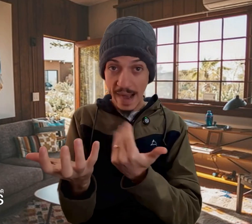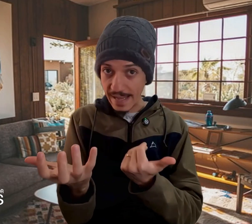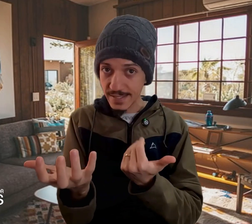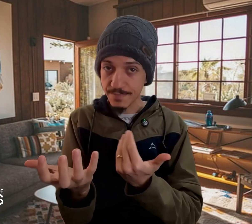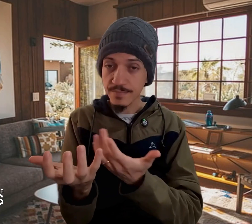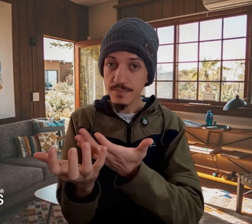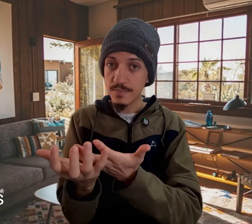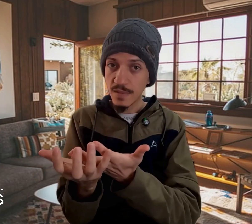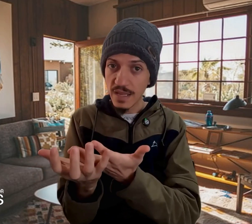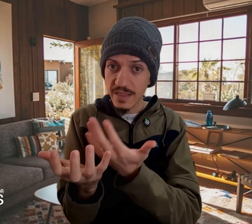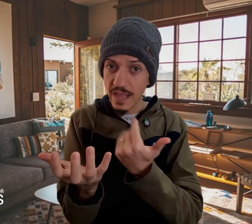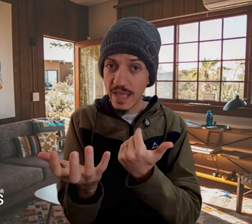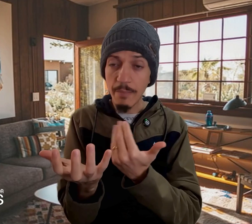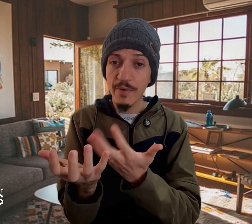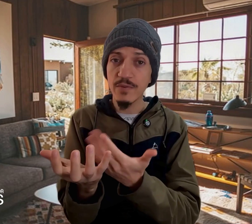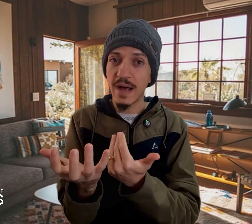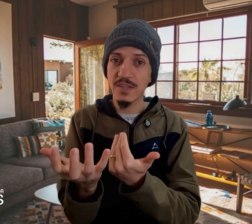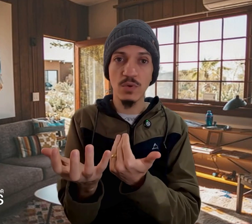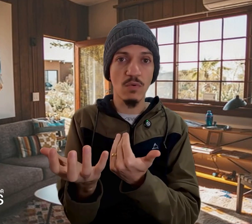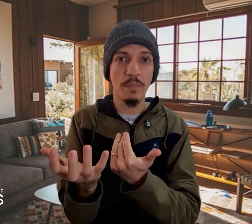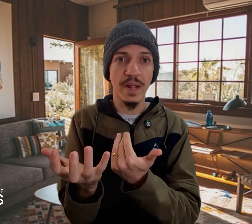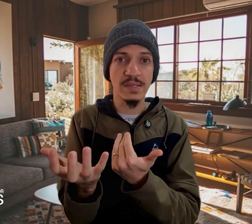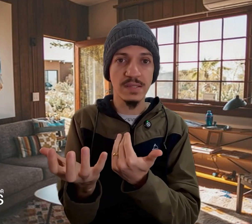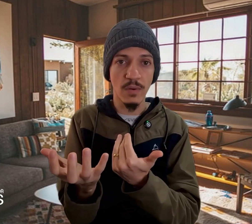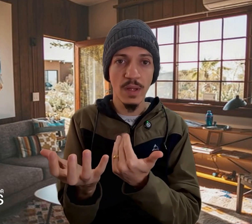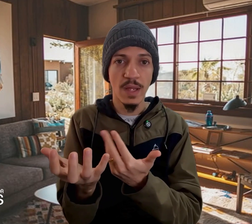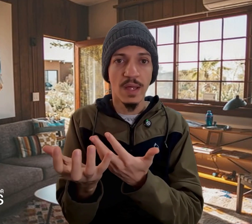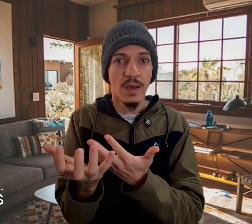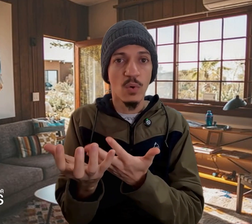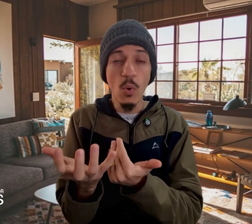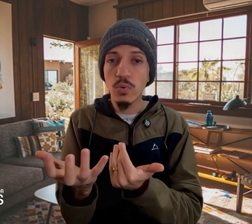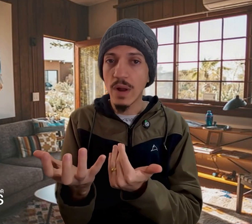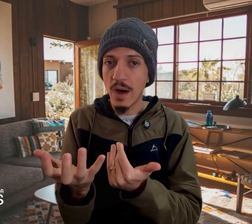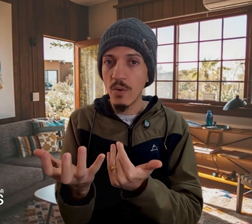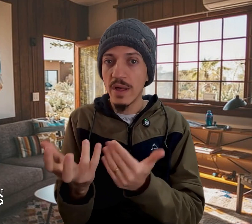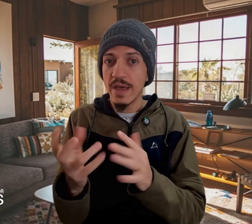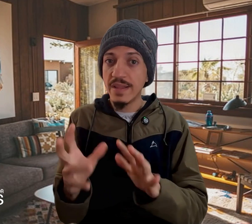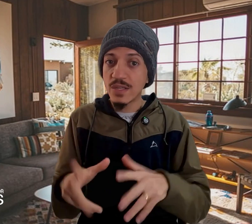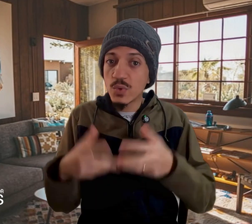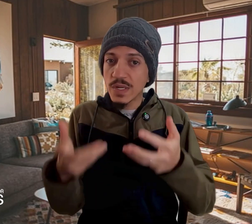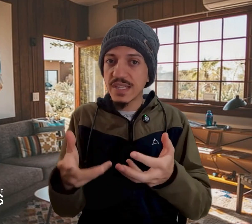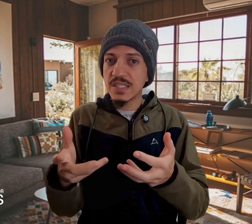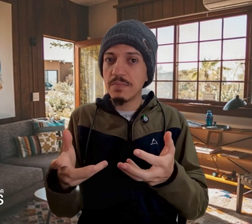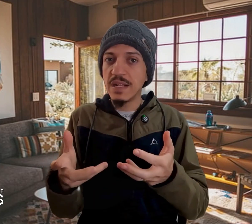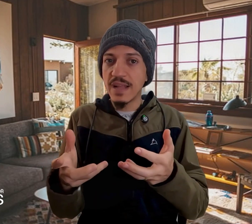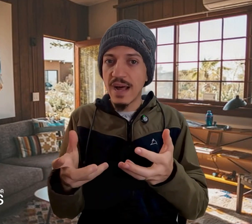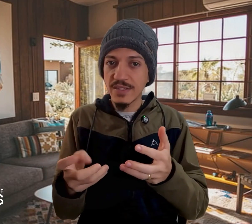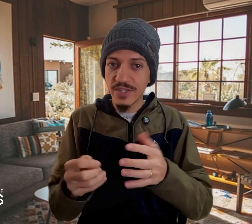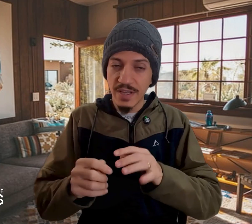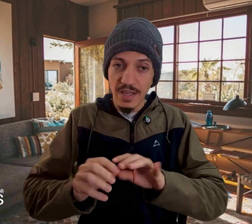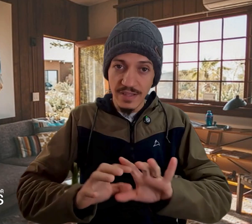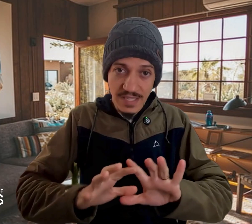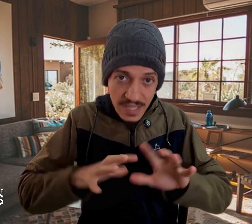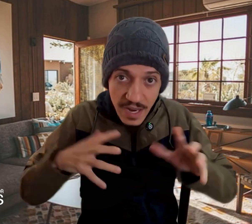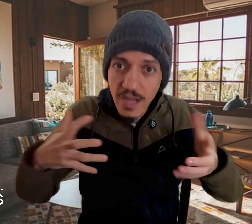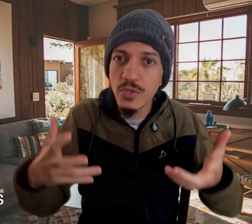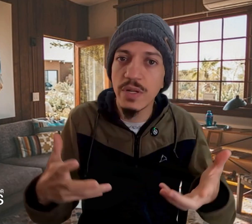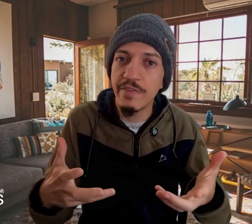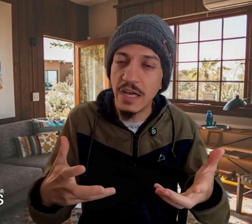mais e aprofundar a sua compreensão cultural e da sua sensibilidade desse grande universo